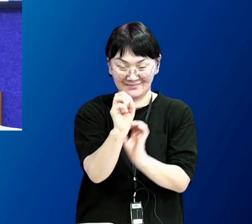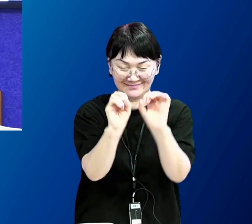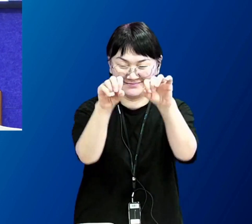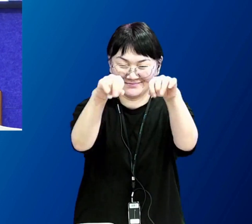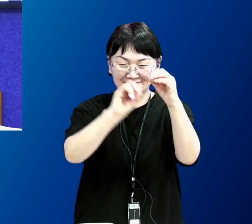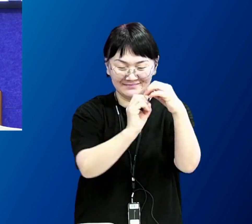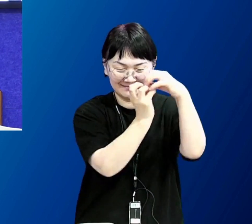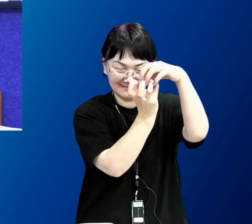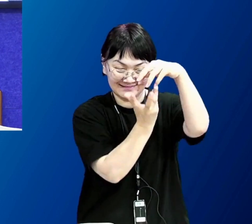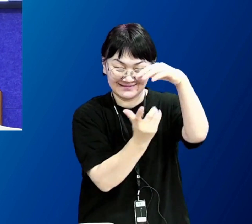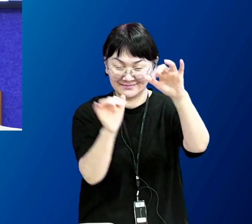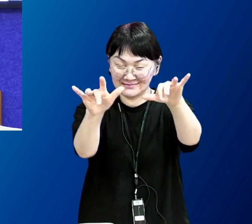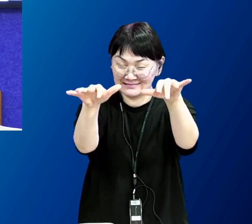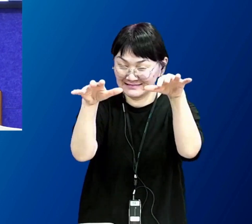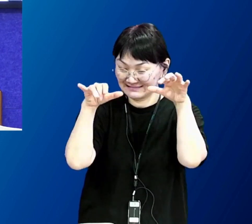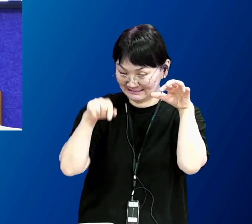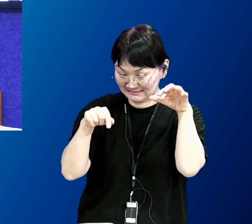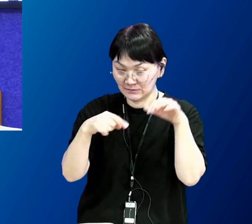2 дугаар бүлгийг